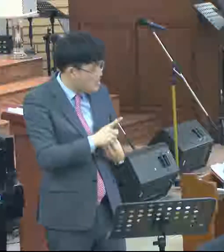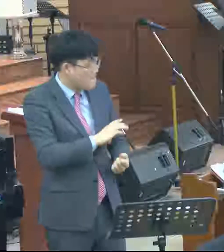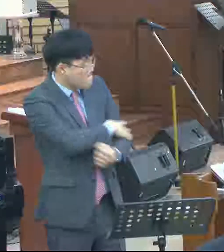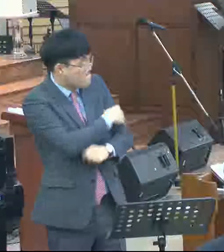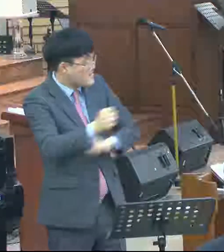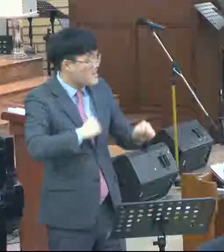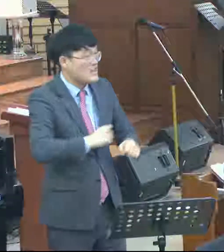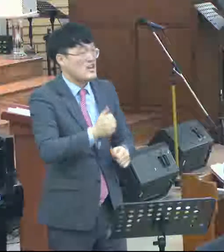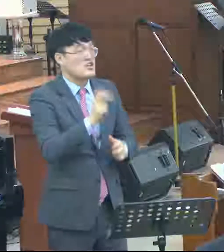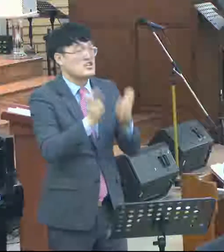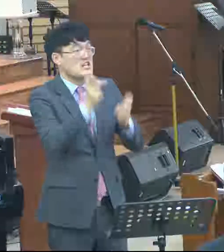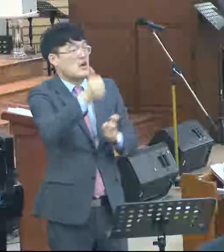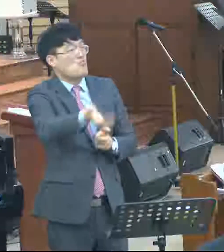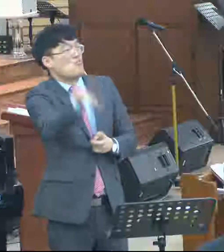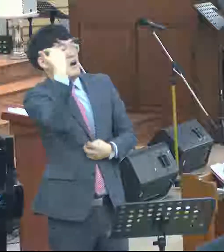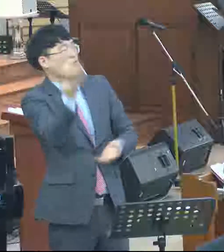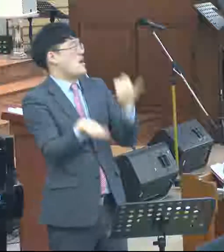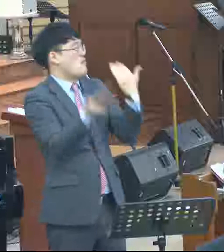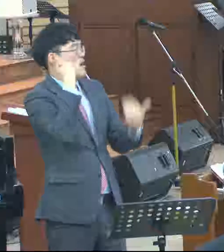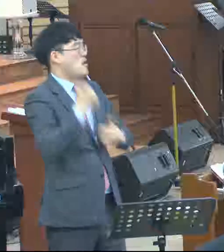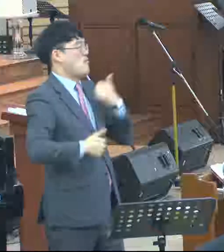질렀어요. 그럼 결국 어떻게 됐죠?